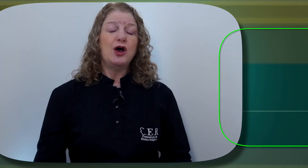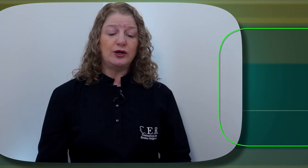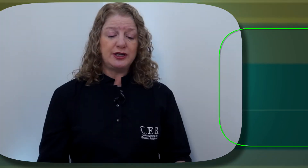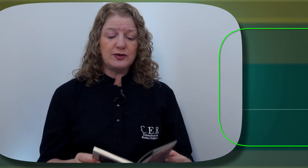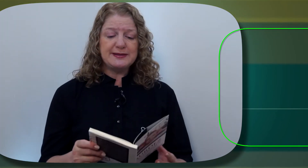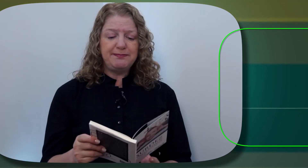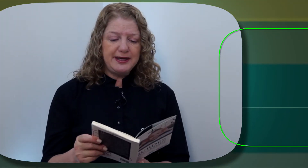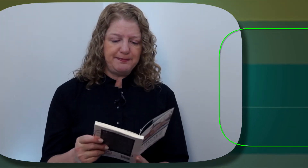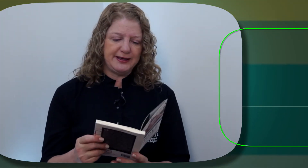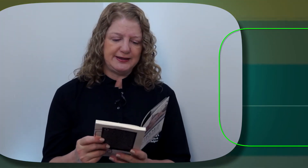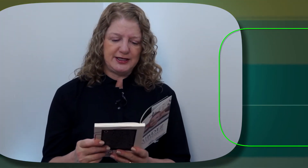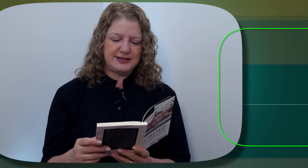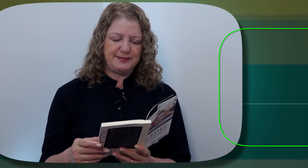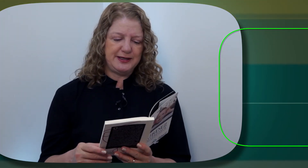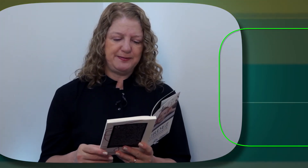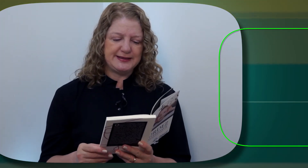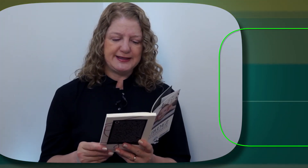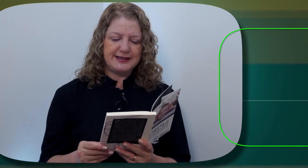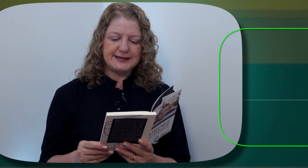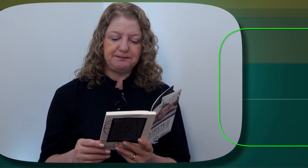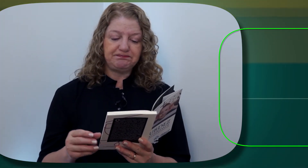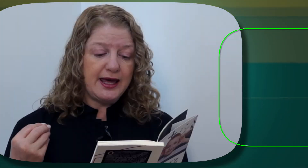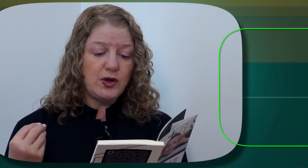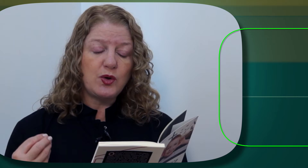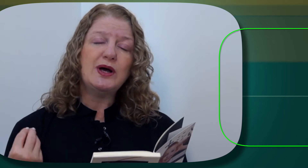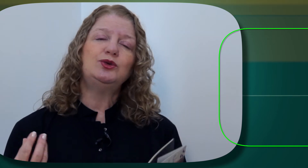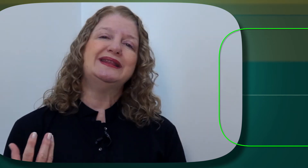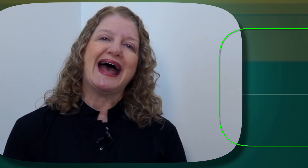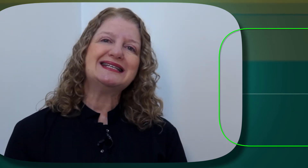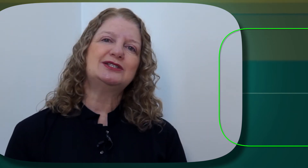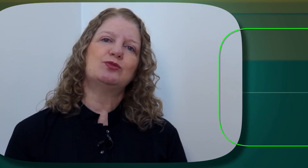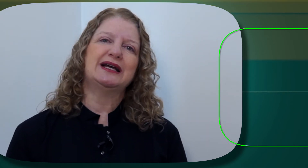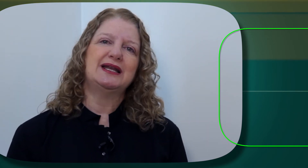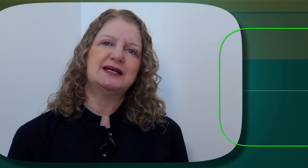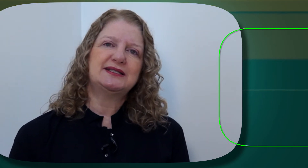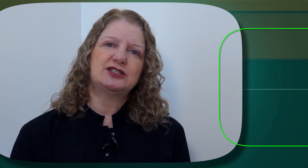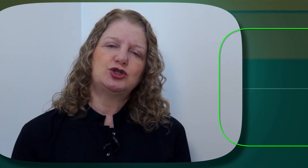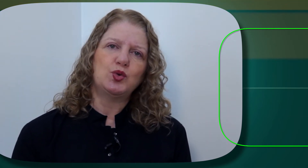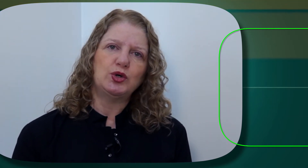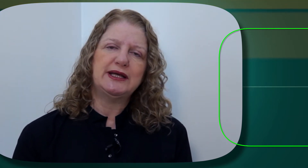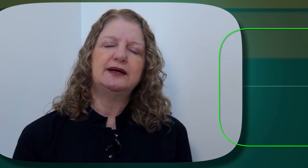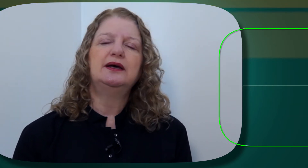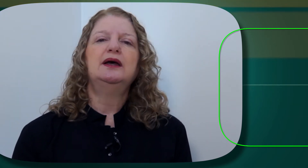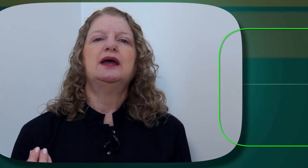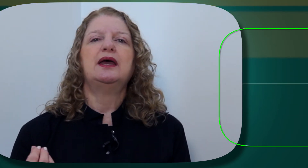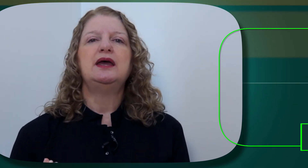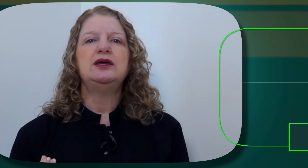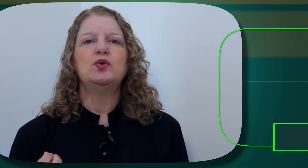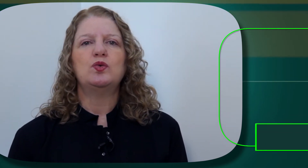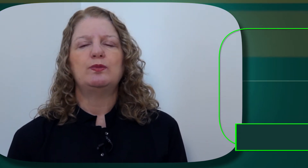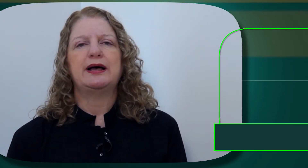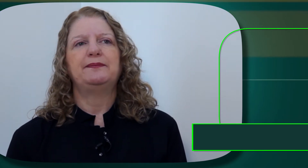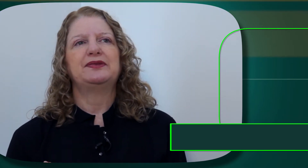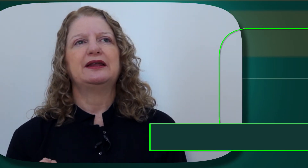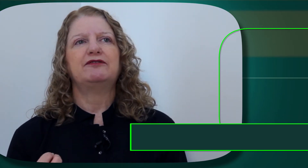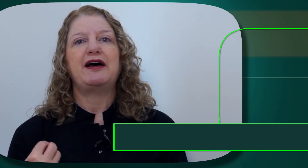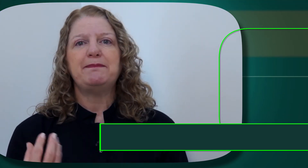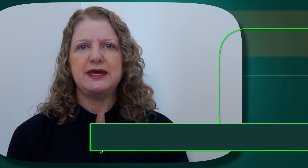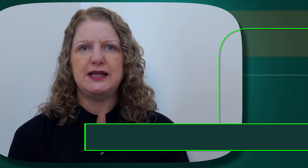Outra coisa bem impactante da minha pesquisa é que quando nasce uma criança surda em uma família